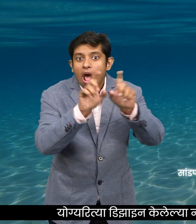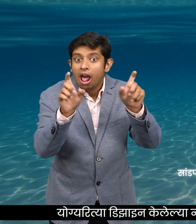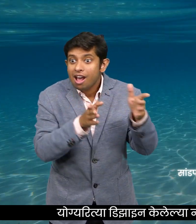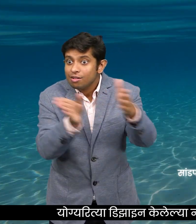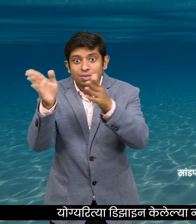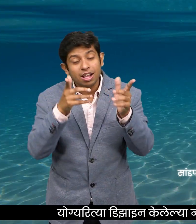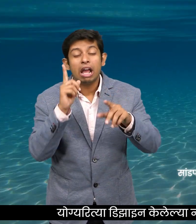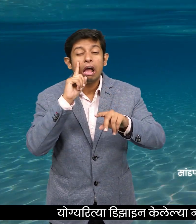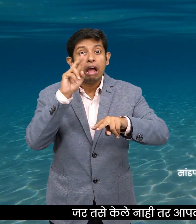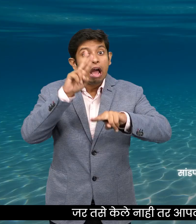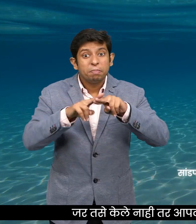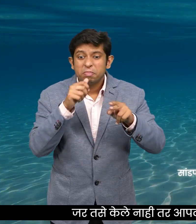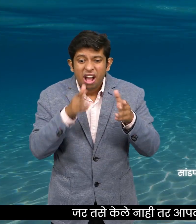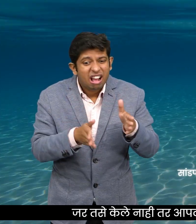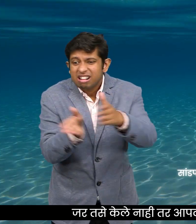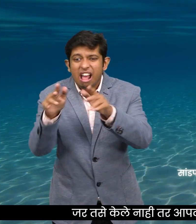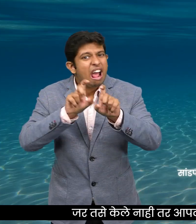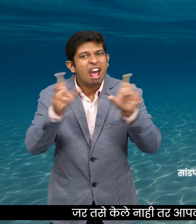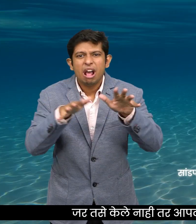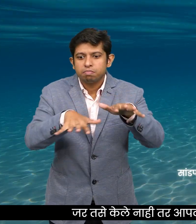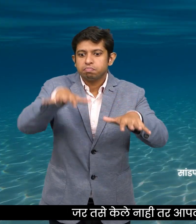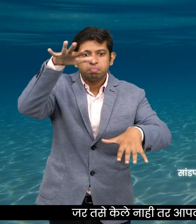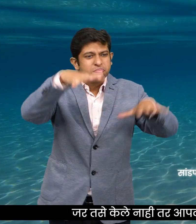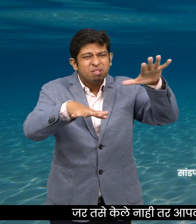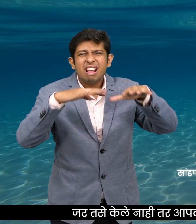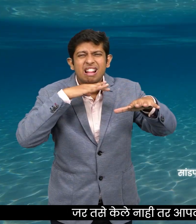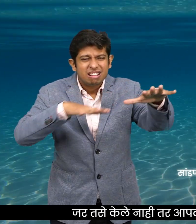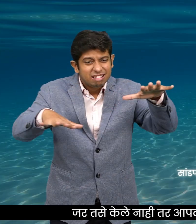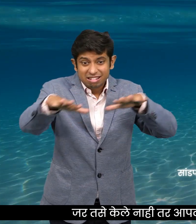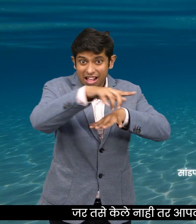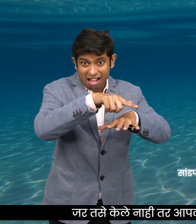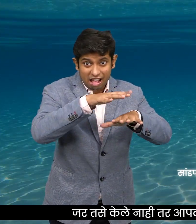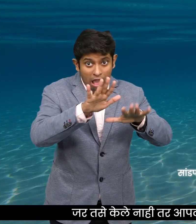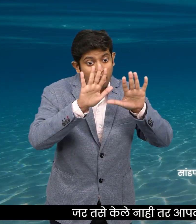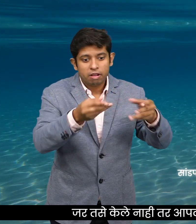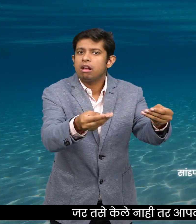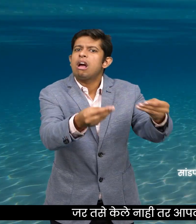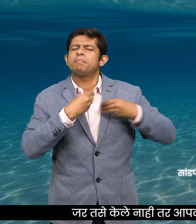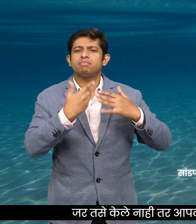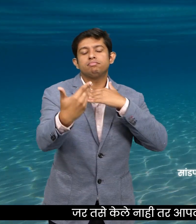आहे. जर तसे केले नाही तर आपल्याला अनेक आजार होऊ